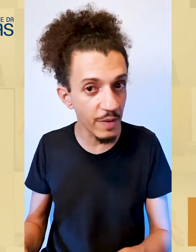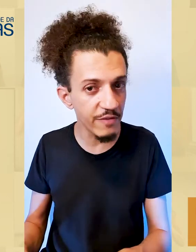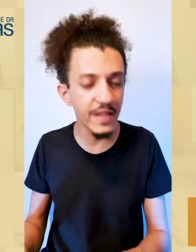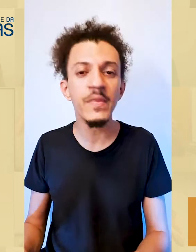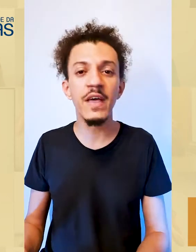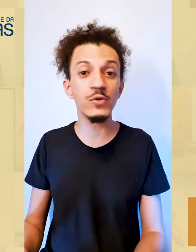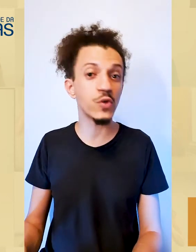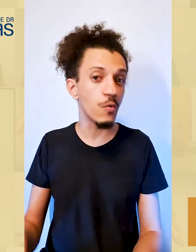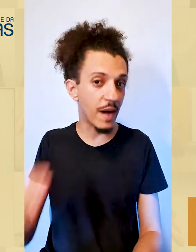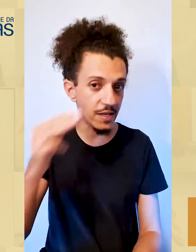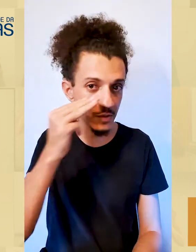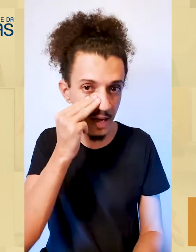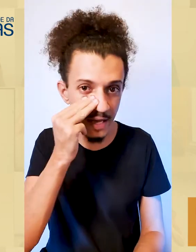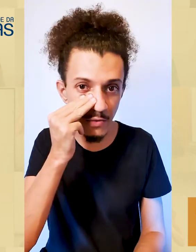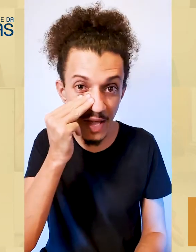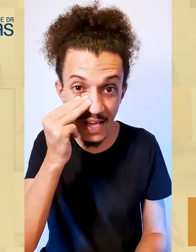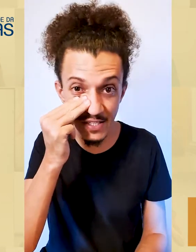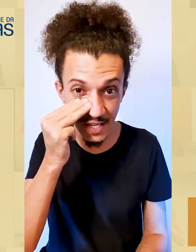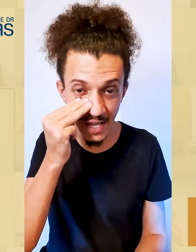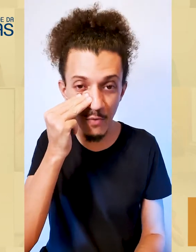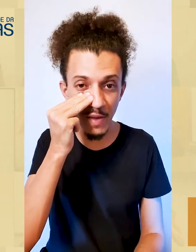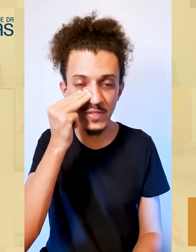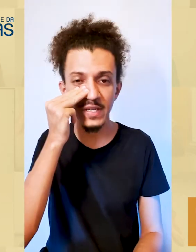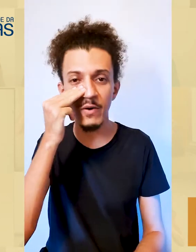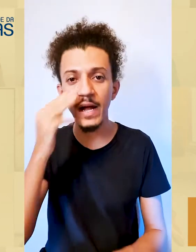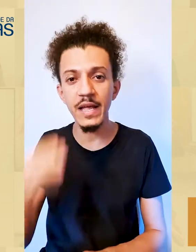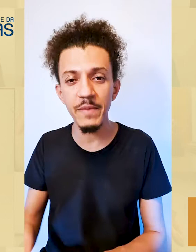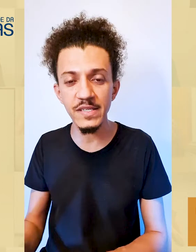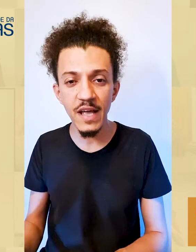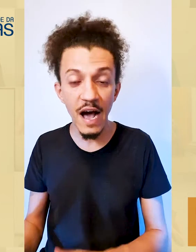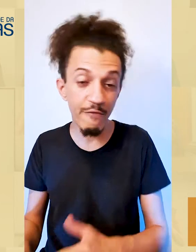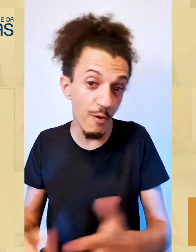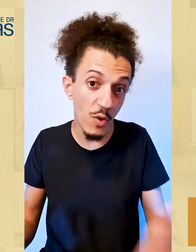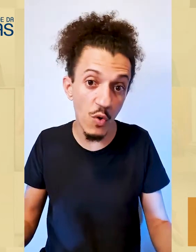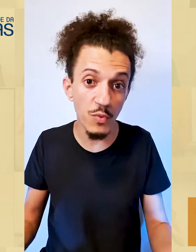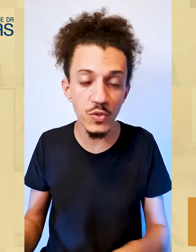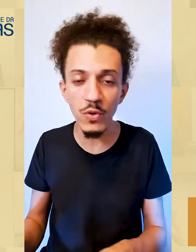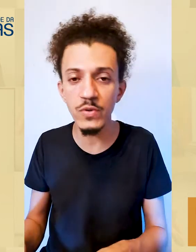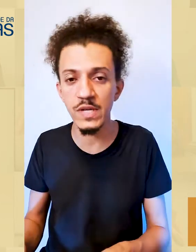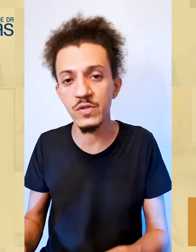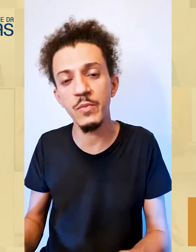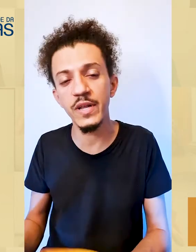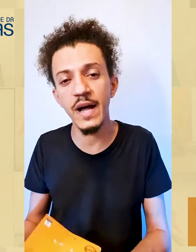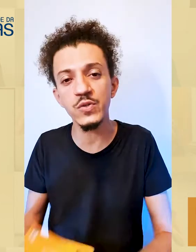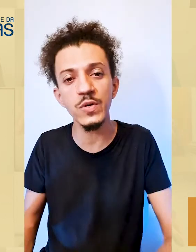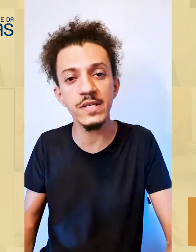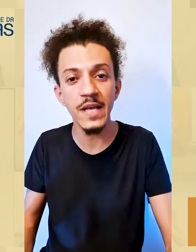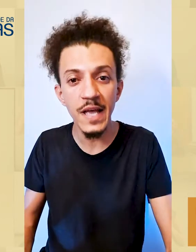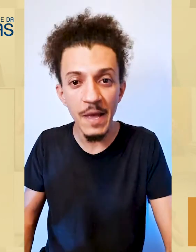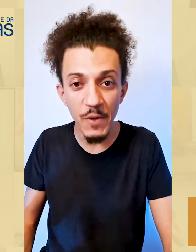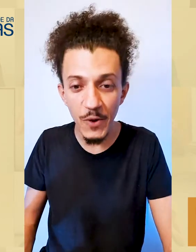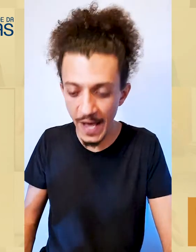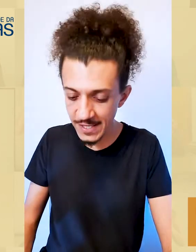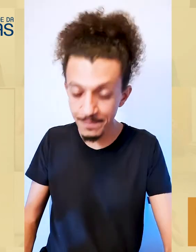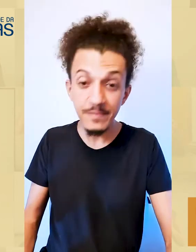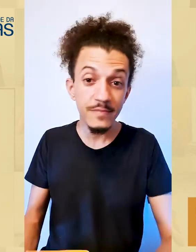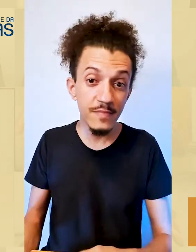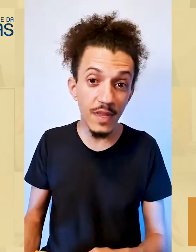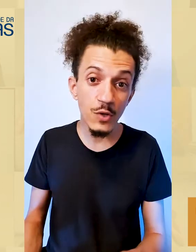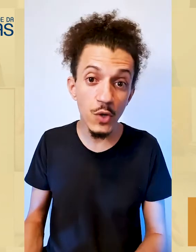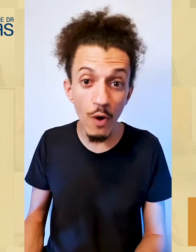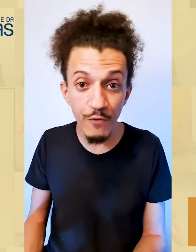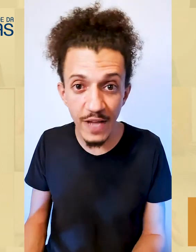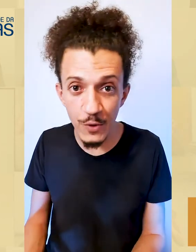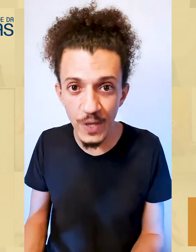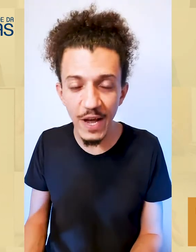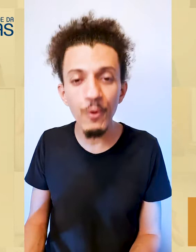muito bem-vinda. Eu sou o Madison Barreto, este aqui é o meu sinal na Libras, a forma como os surdos, as comunidades surdas me conhecem. Eu